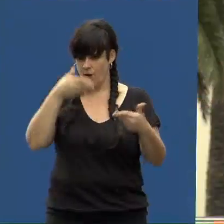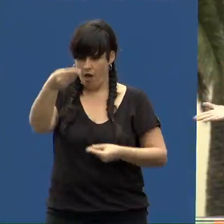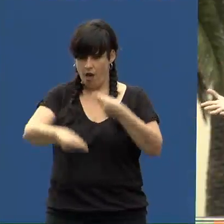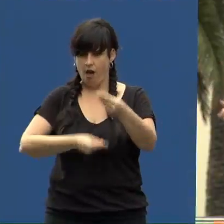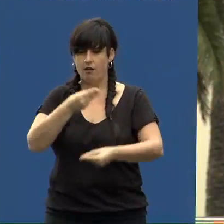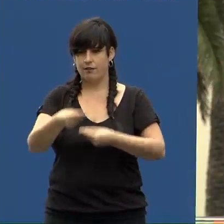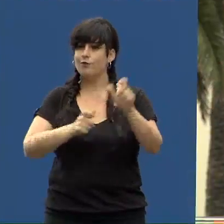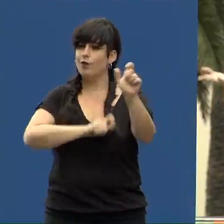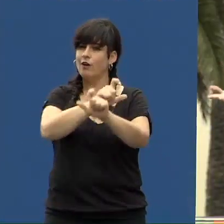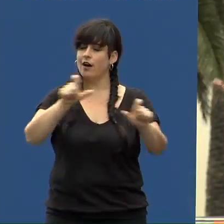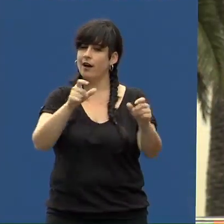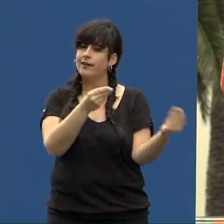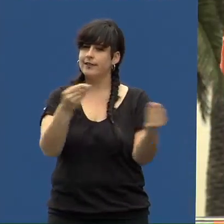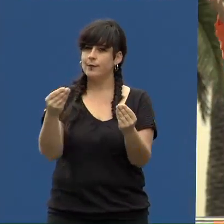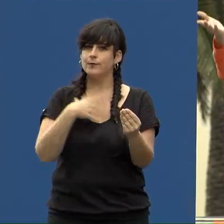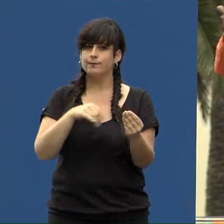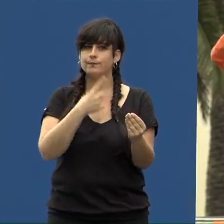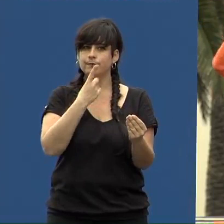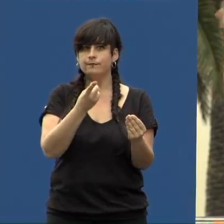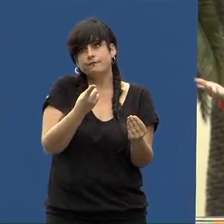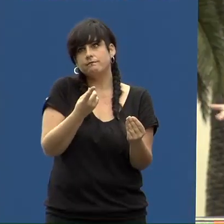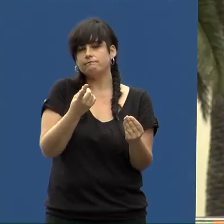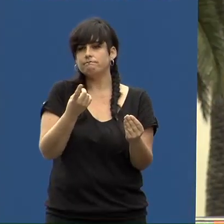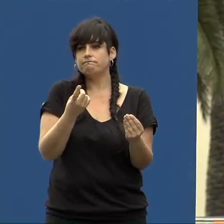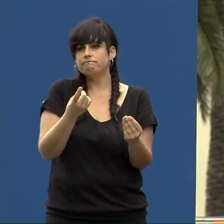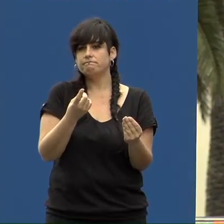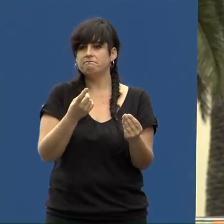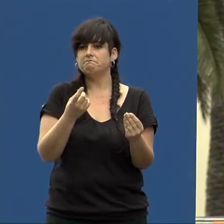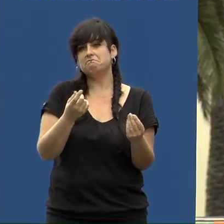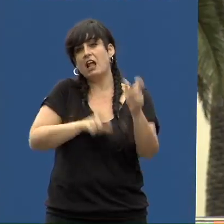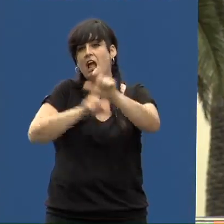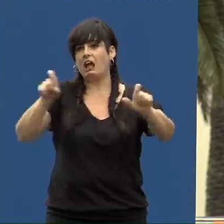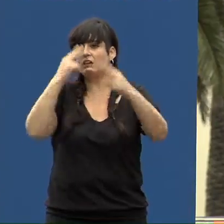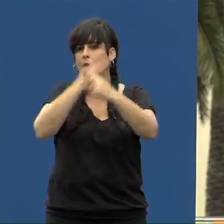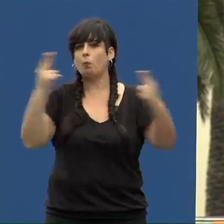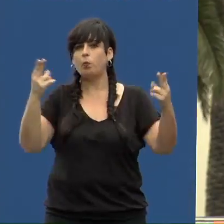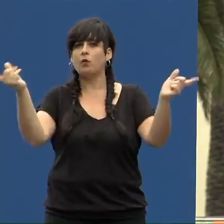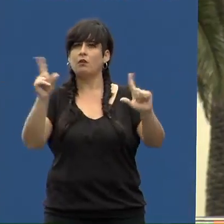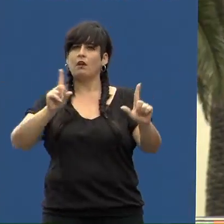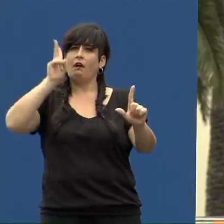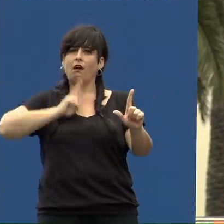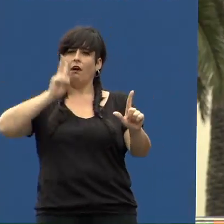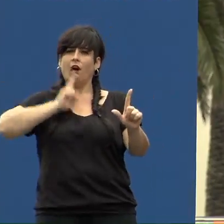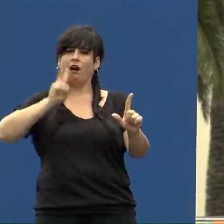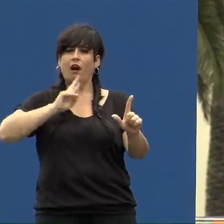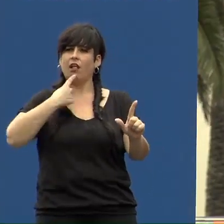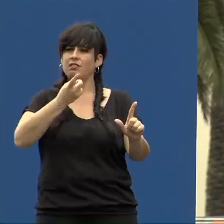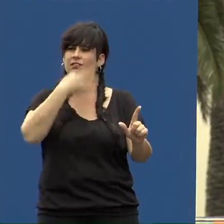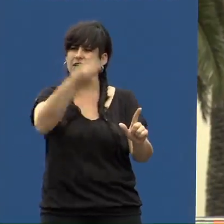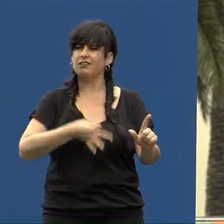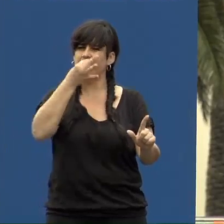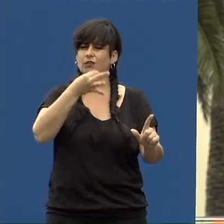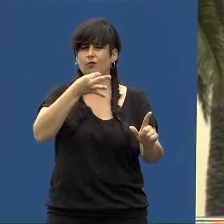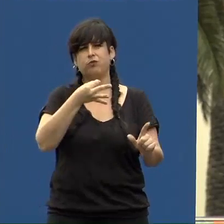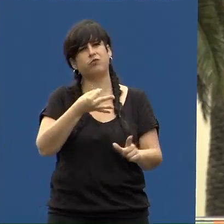decir mucha gente, sobre todo, que pueda ver estas palabras desde su televisor, desde casa, podría decir, estoy harta de tantos discursos, de tantas palabras y que